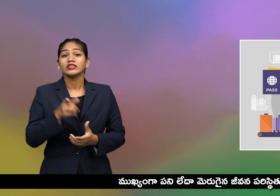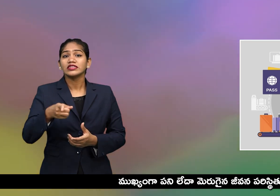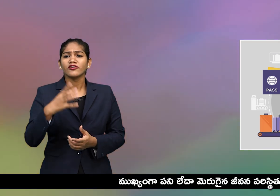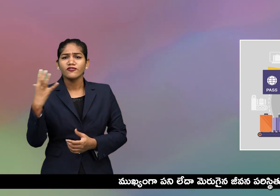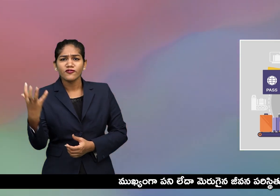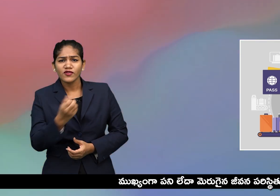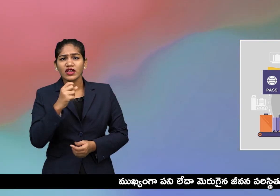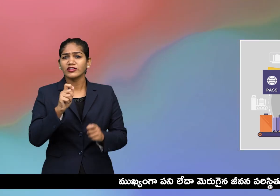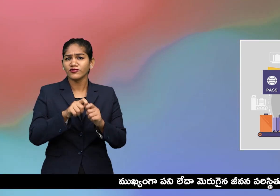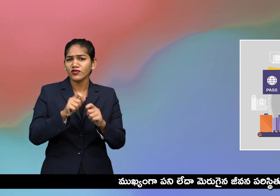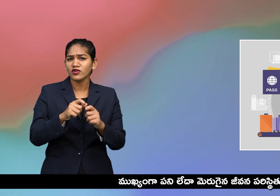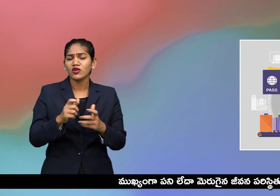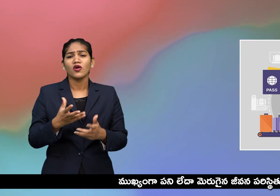మెరుగైన జీవన పరిస్థితుల కోసం.